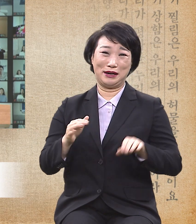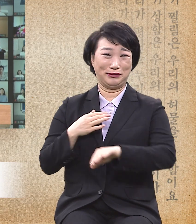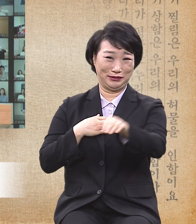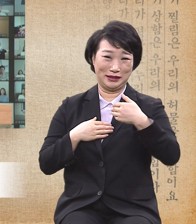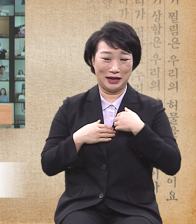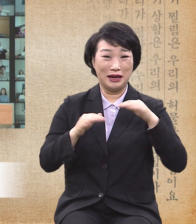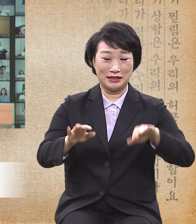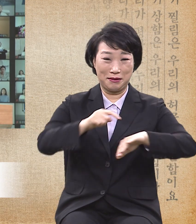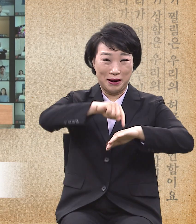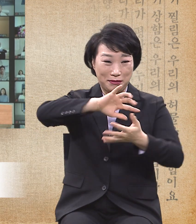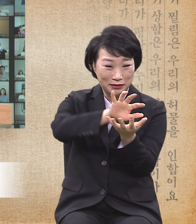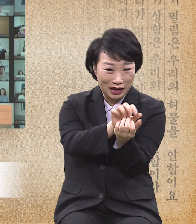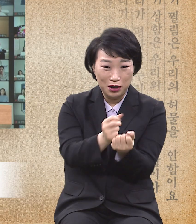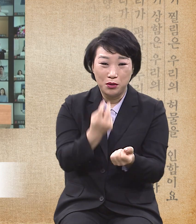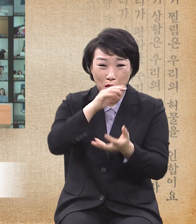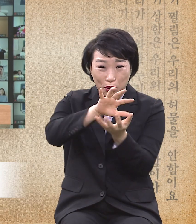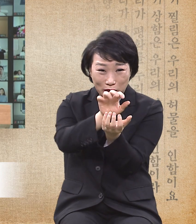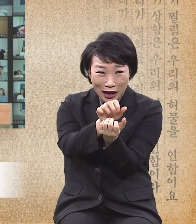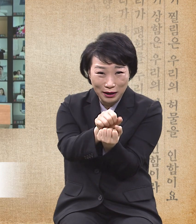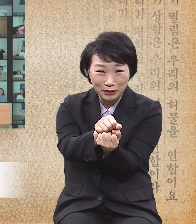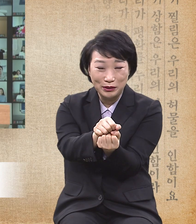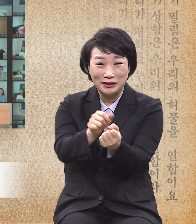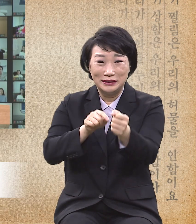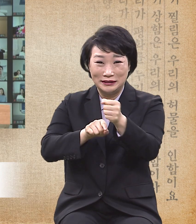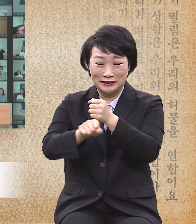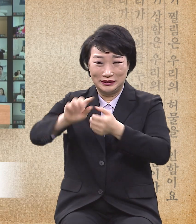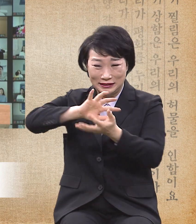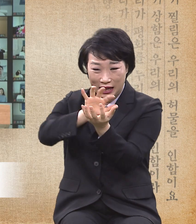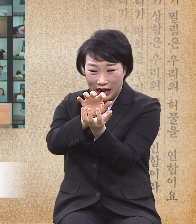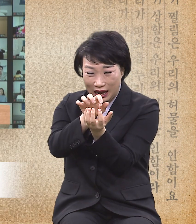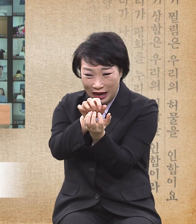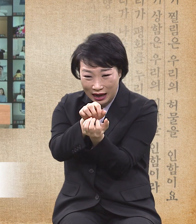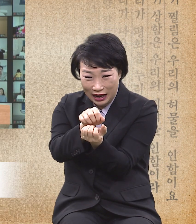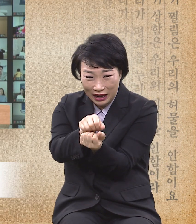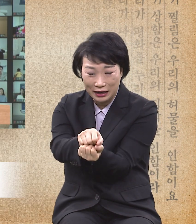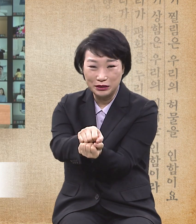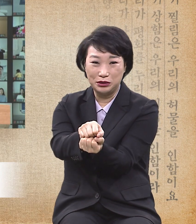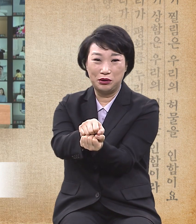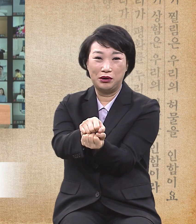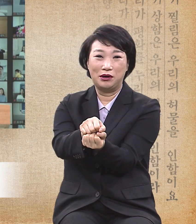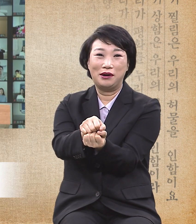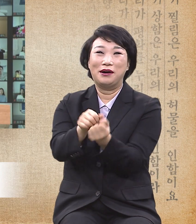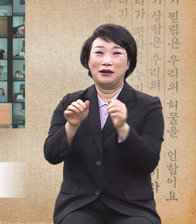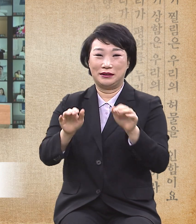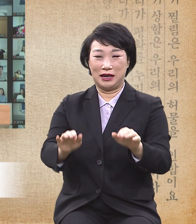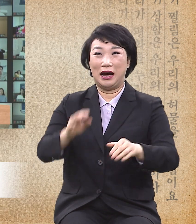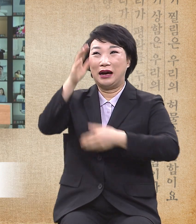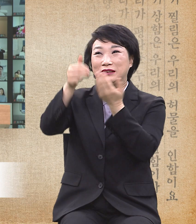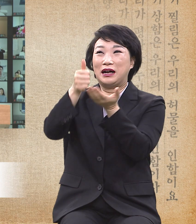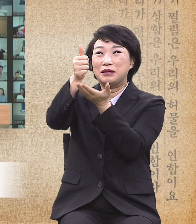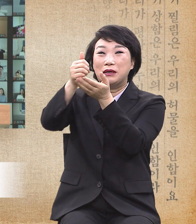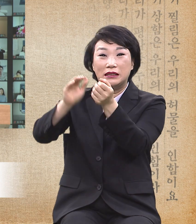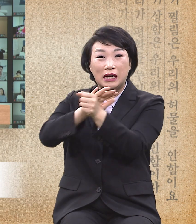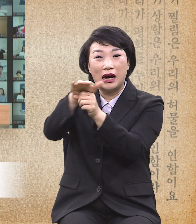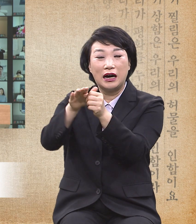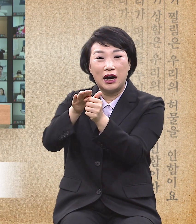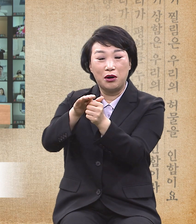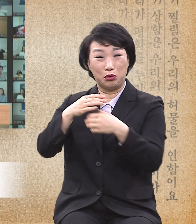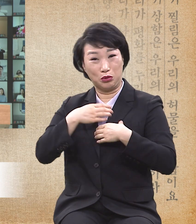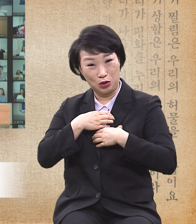마음을 다하고 목숨을 다하고 뜻을 다해서 하나님을